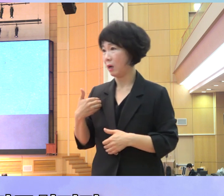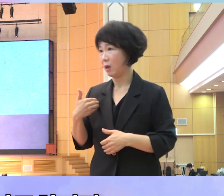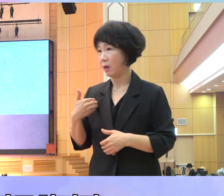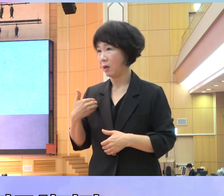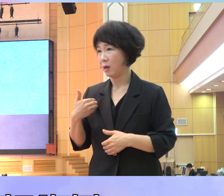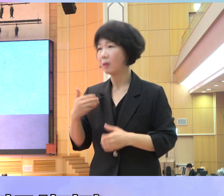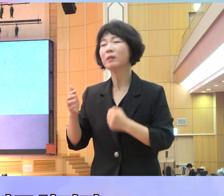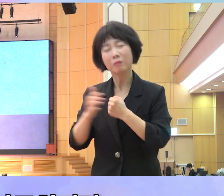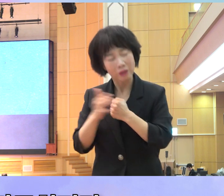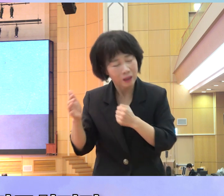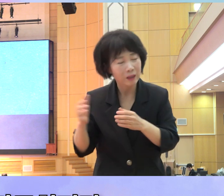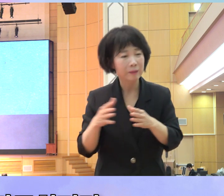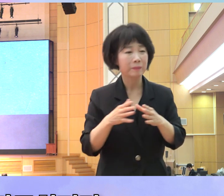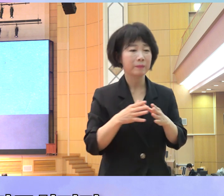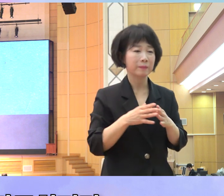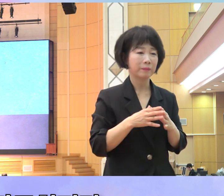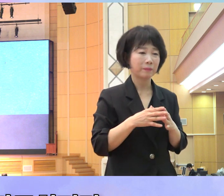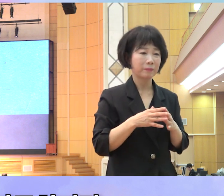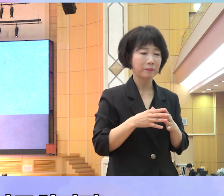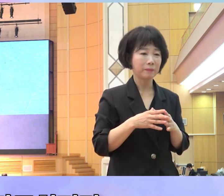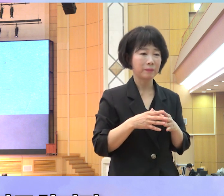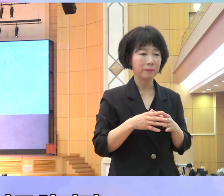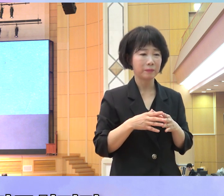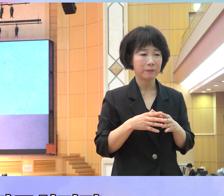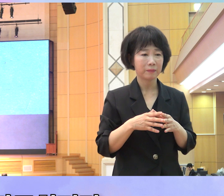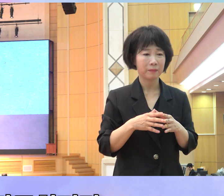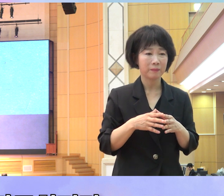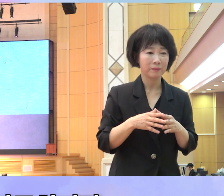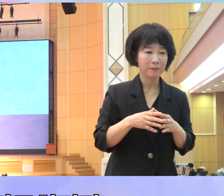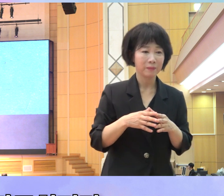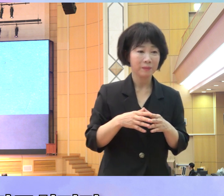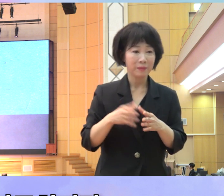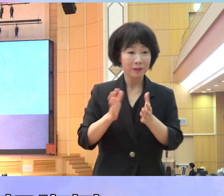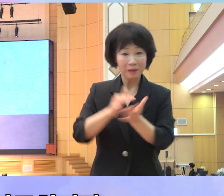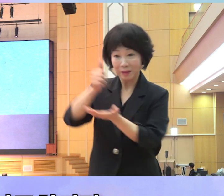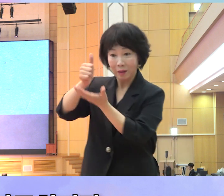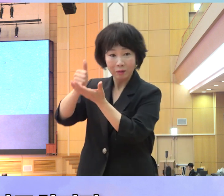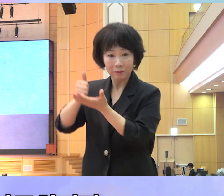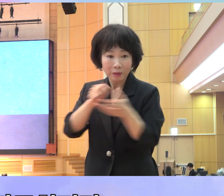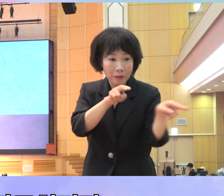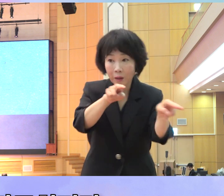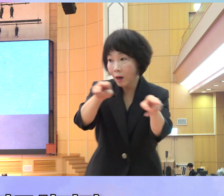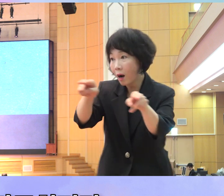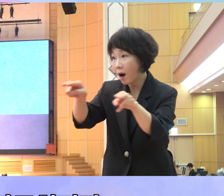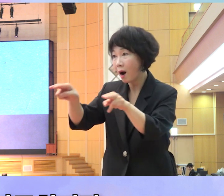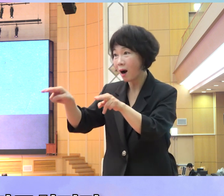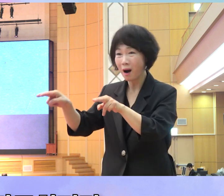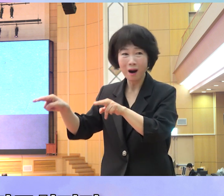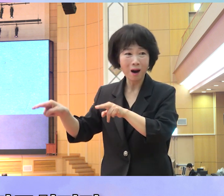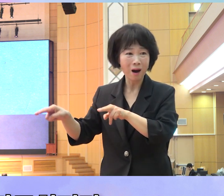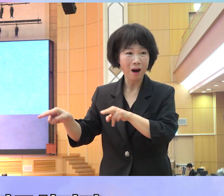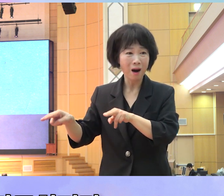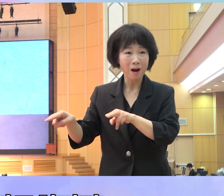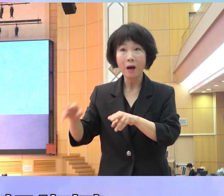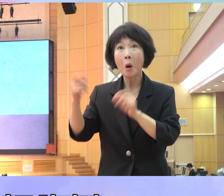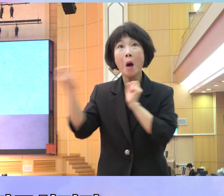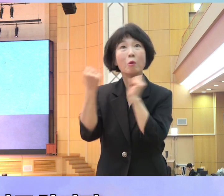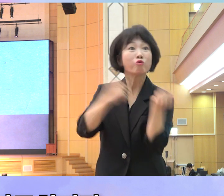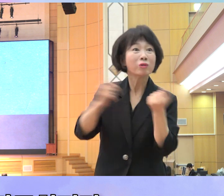눈에 들어오겠습니까? 세상에서 제일 맛있는 막 3대 진미를 갖다 놓고 앞에서 먹으라고 해서 그게